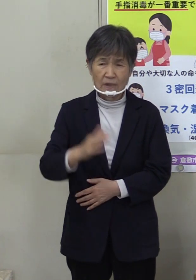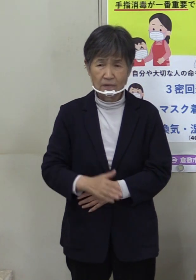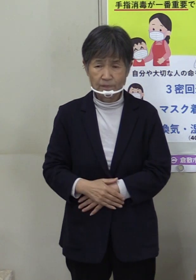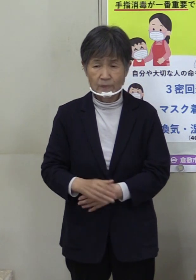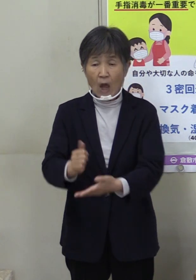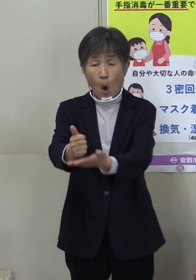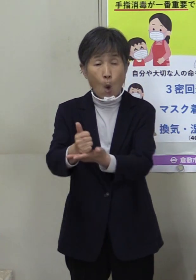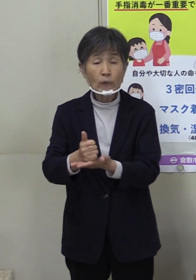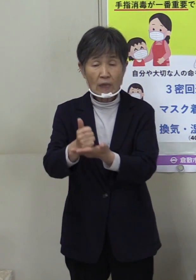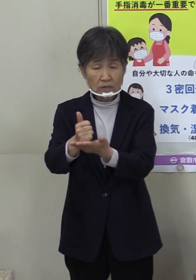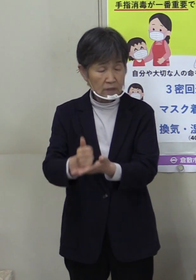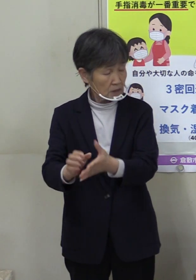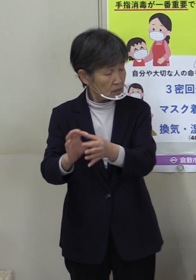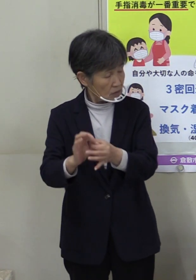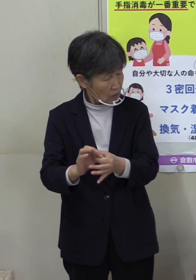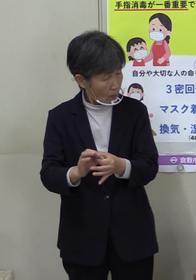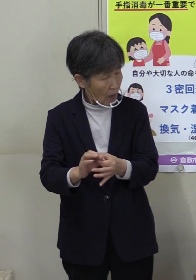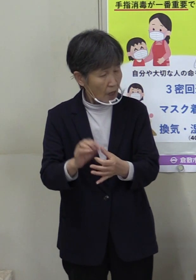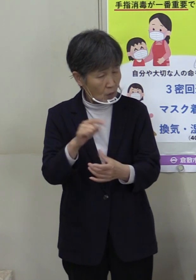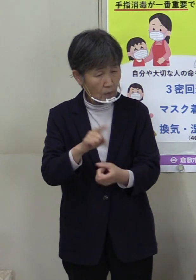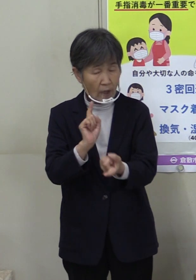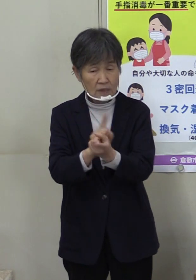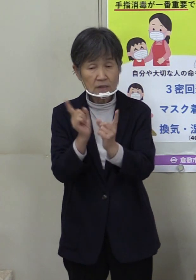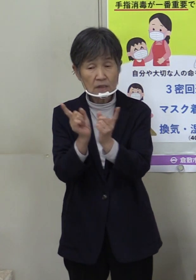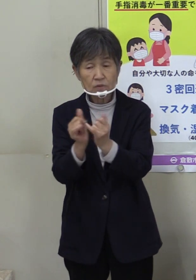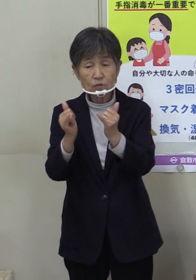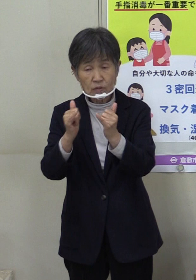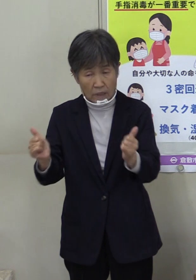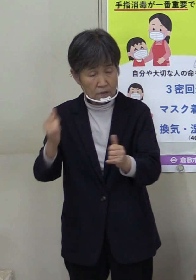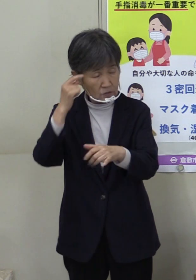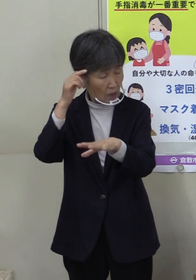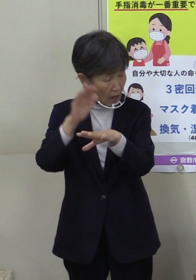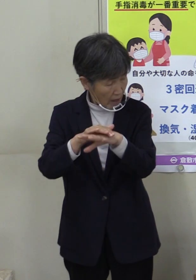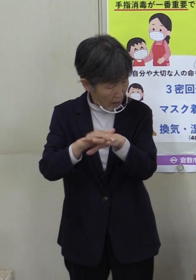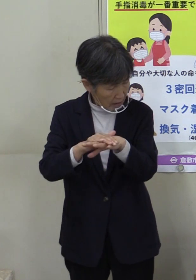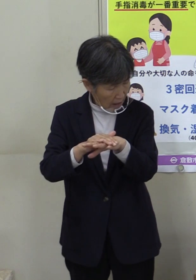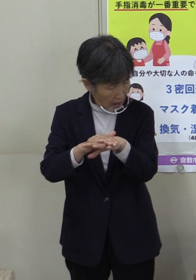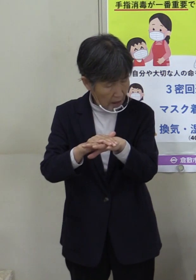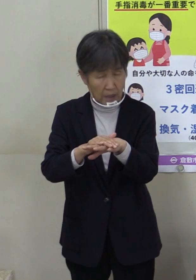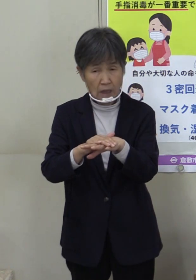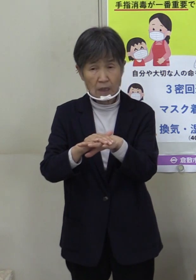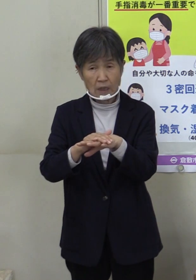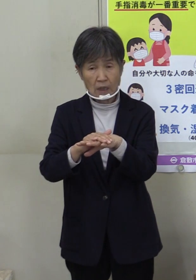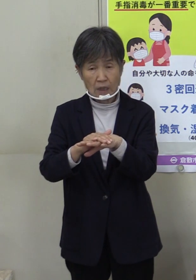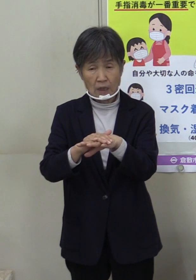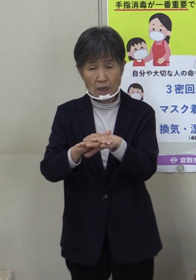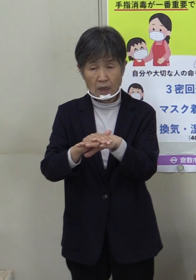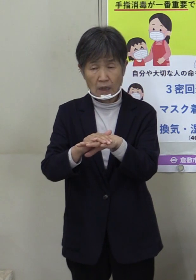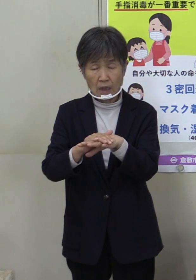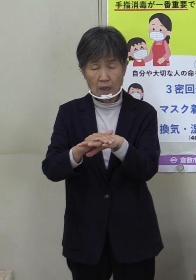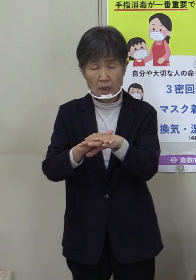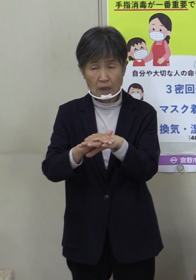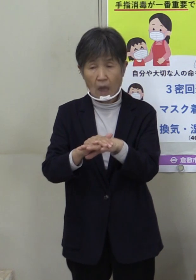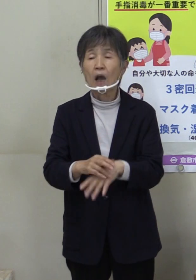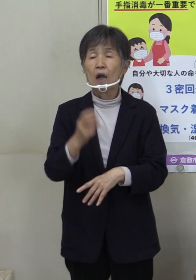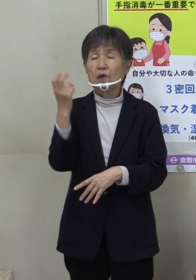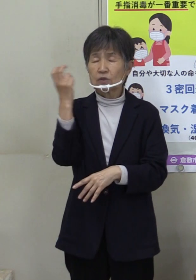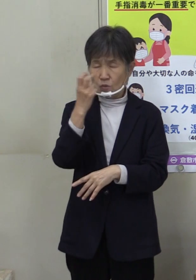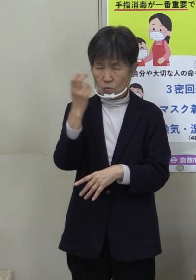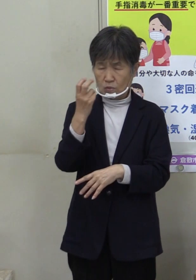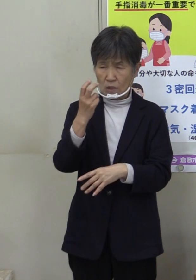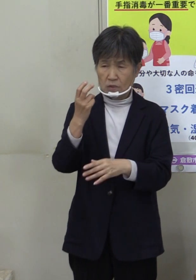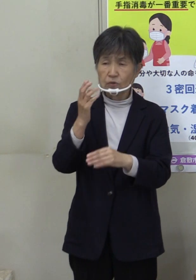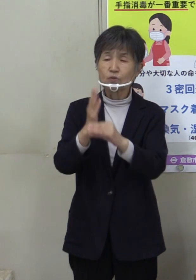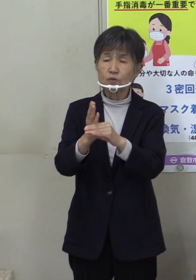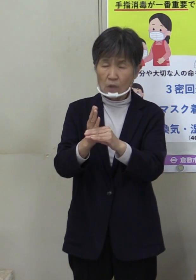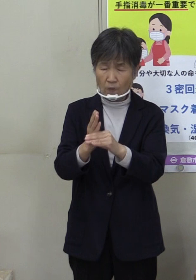客についてはこれは接触者という、なんていうのか、 まあ、調査の段階では